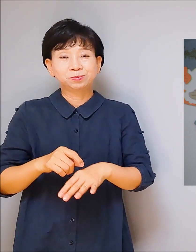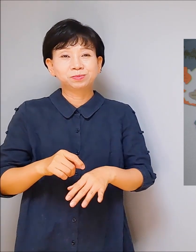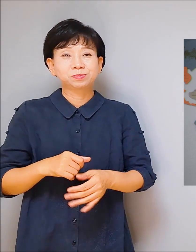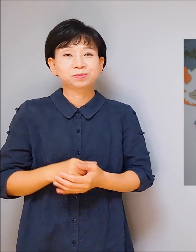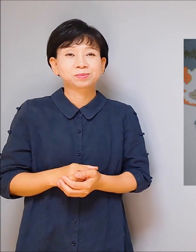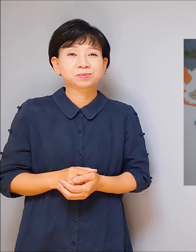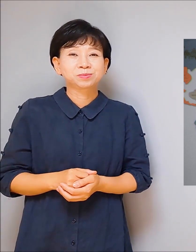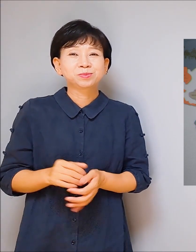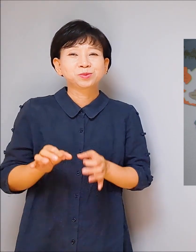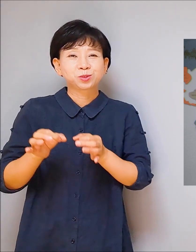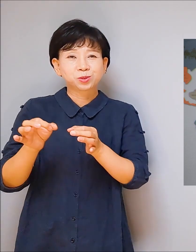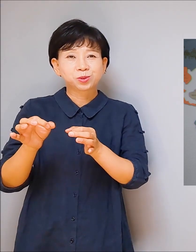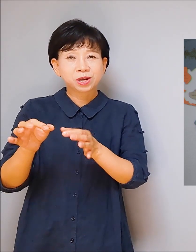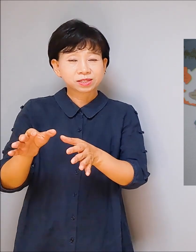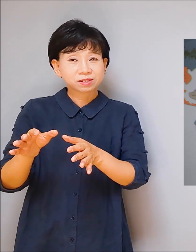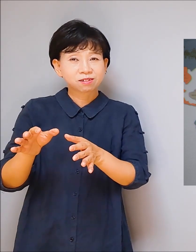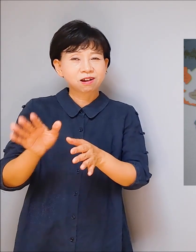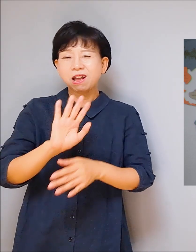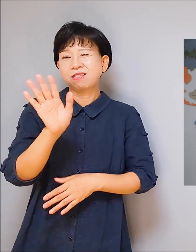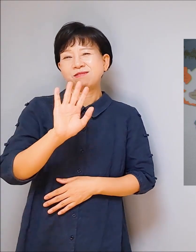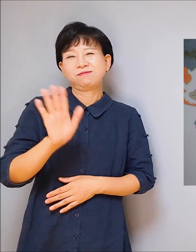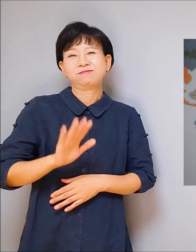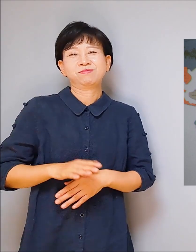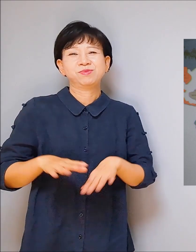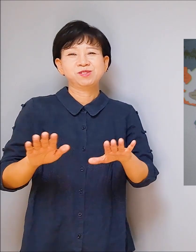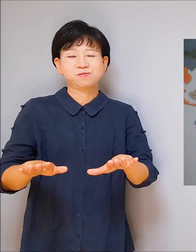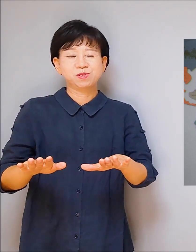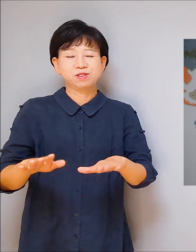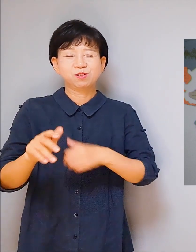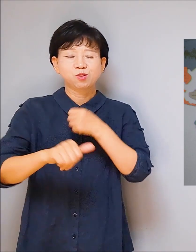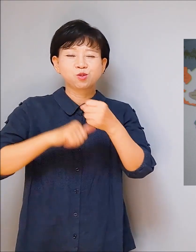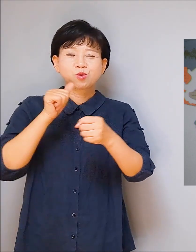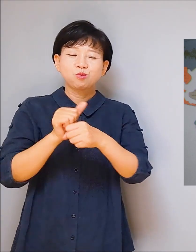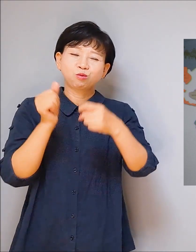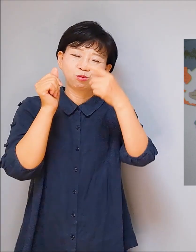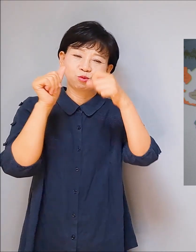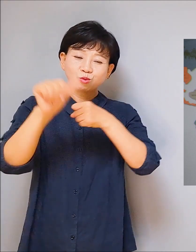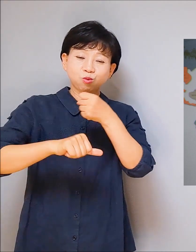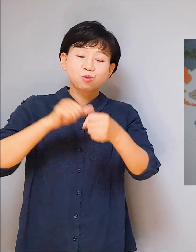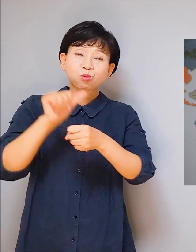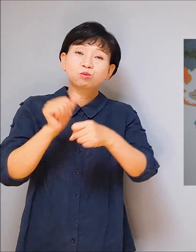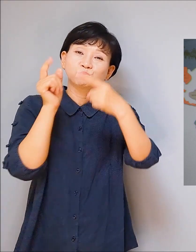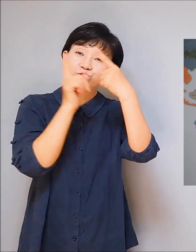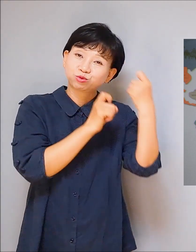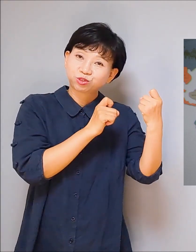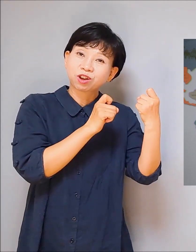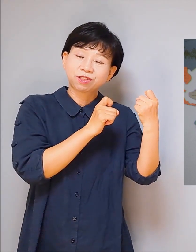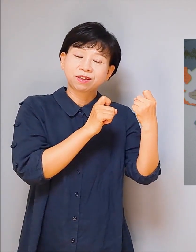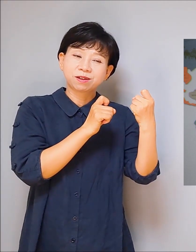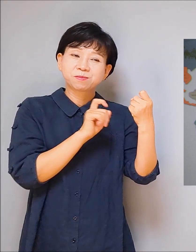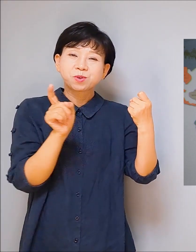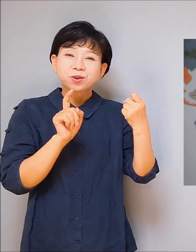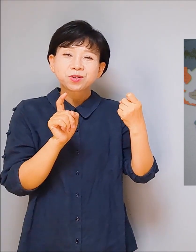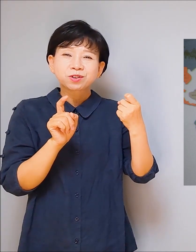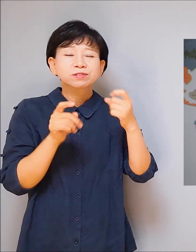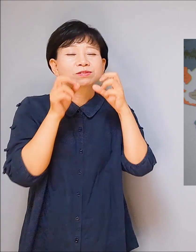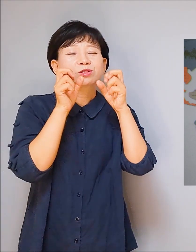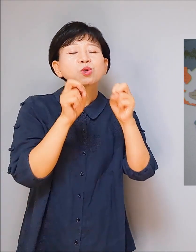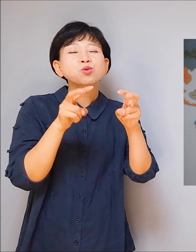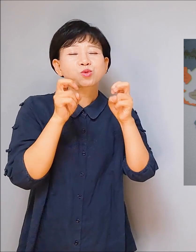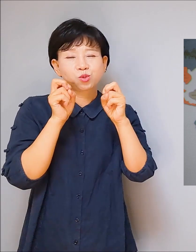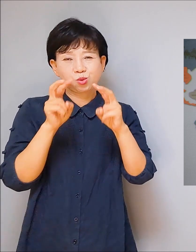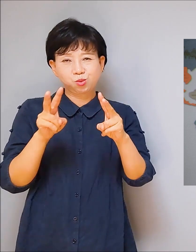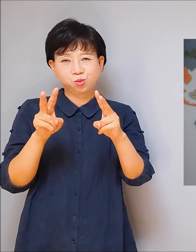하지 않겠습니다. 하지 않고 우리 5주년을 맞이해서 선교, 전도, 구제에 힘쓰도록 하겠습니다.